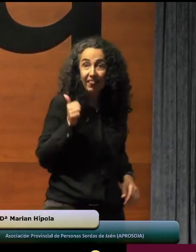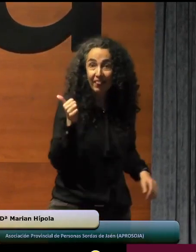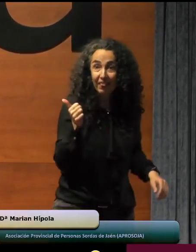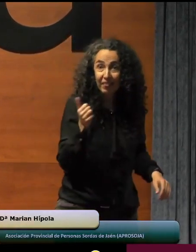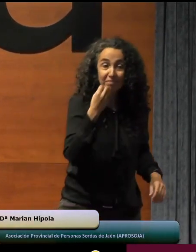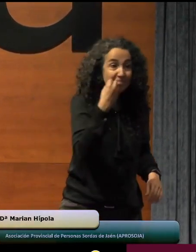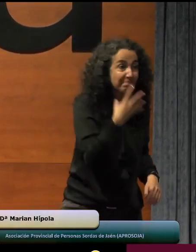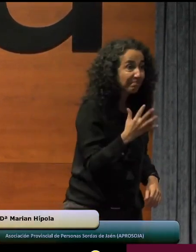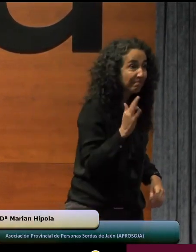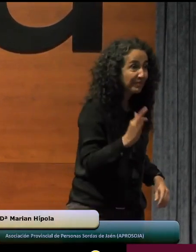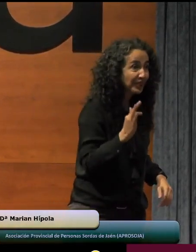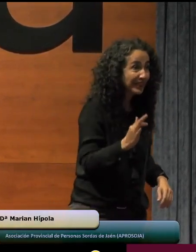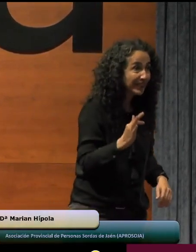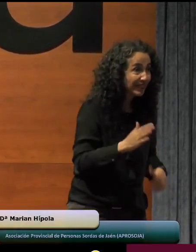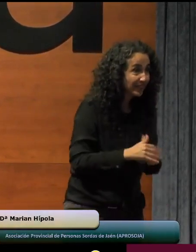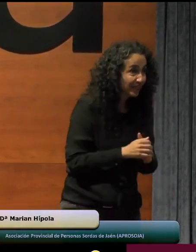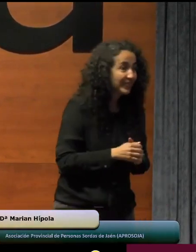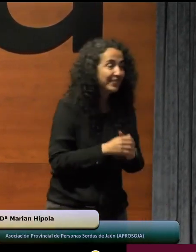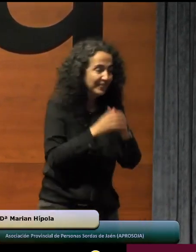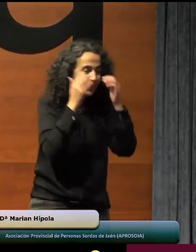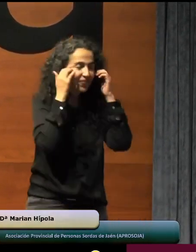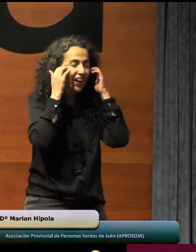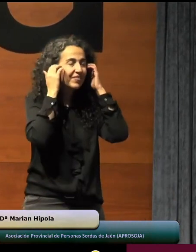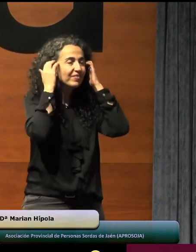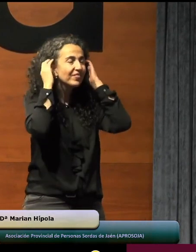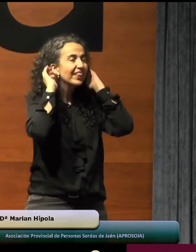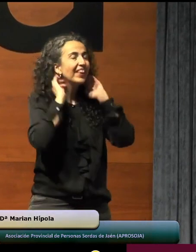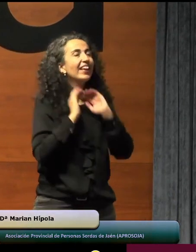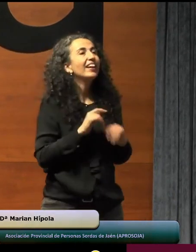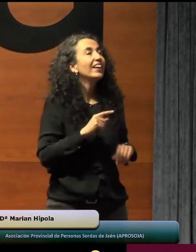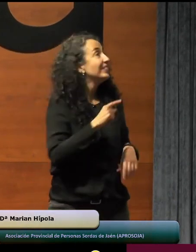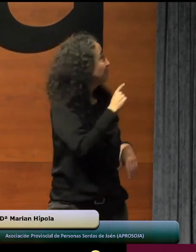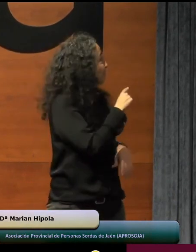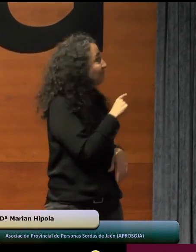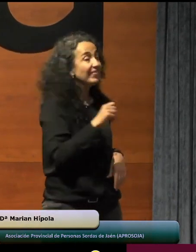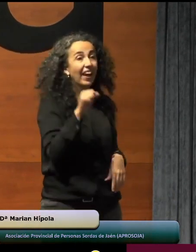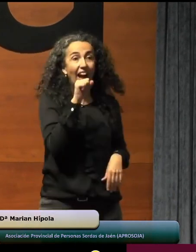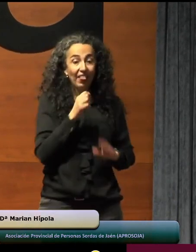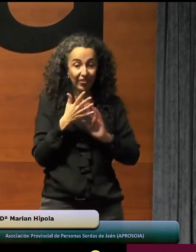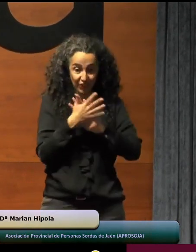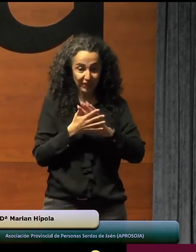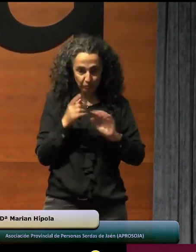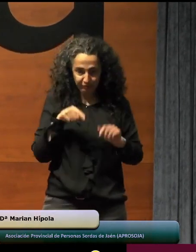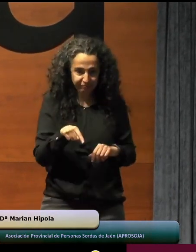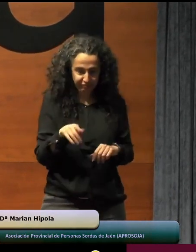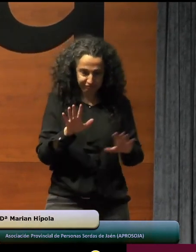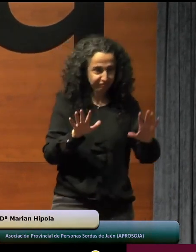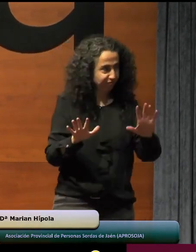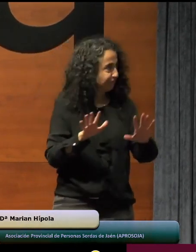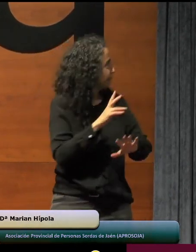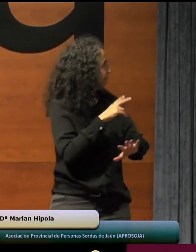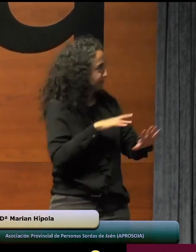canciones signadas, historia y evolución. Creo que ha venido muy acorde a esta